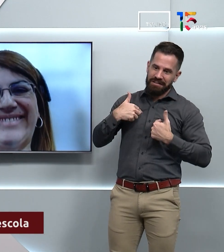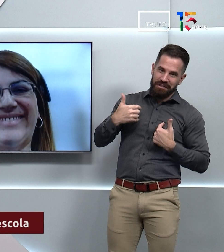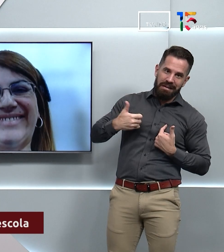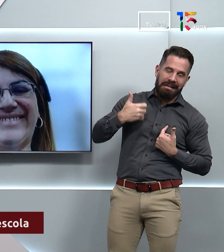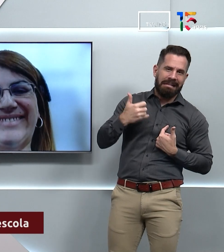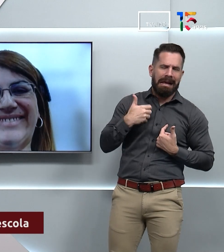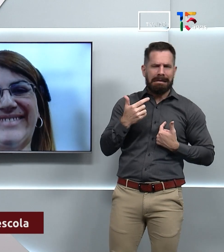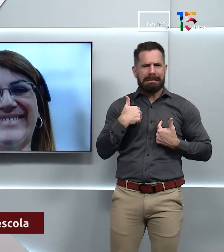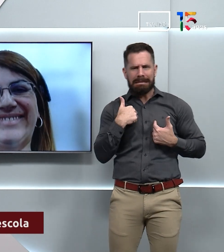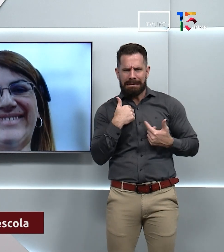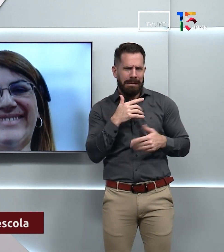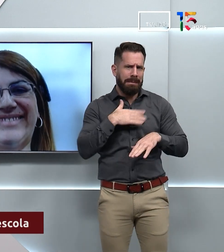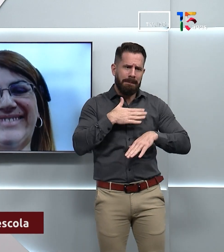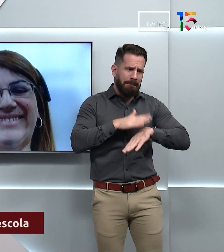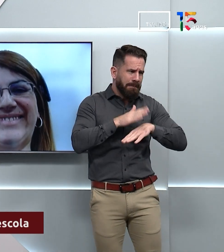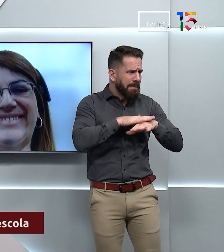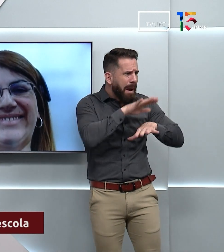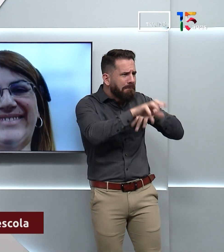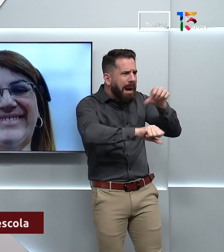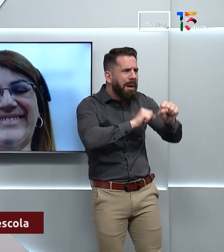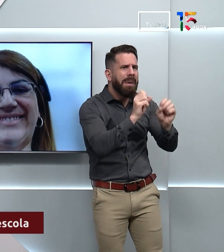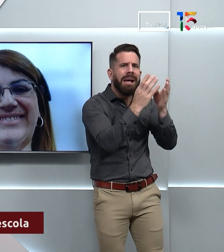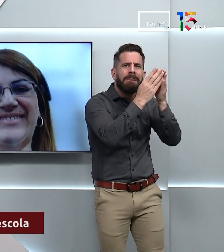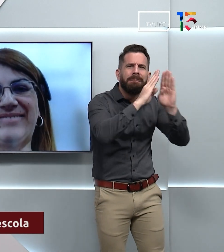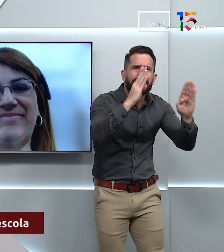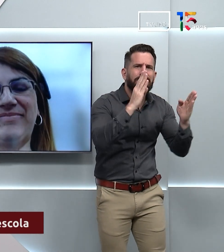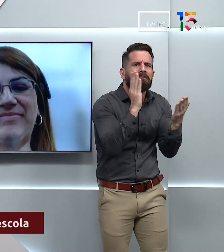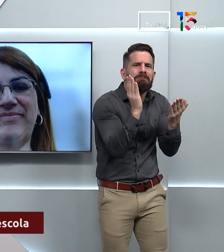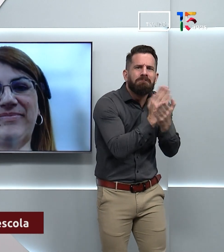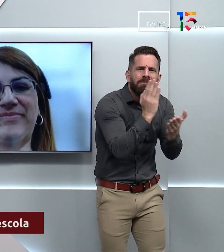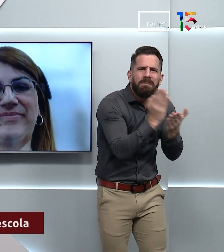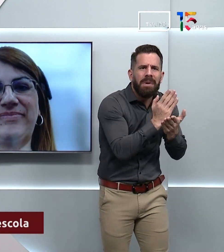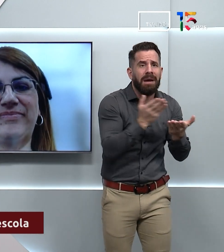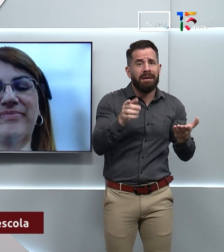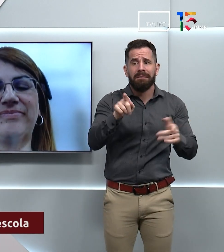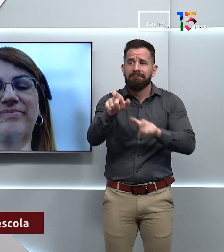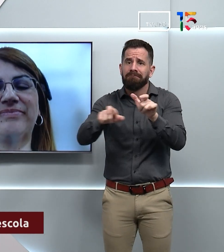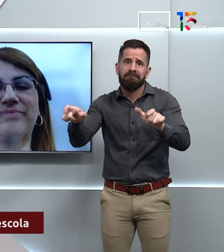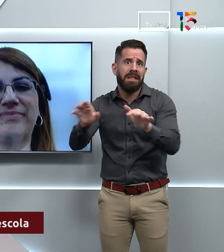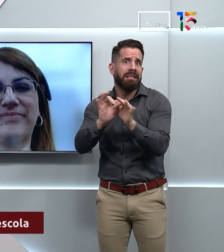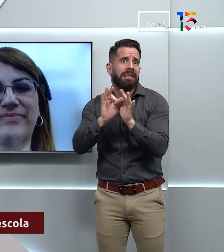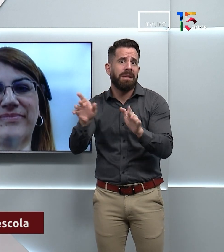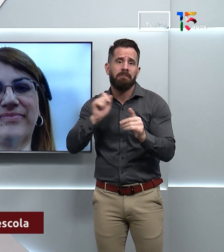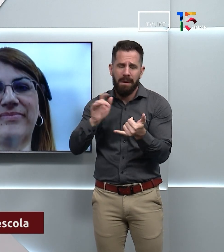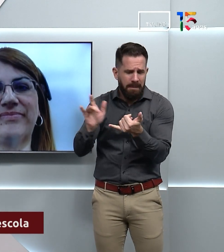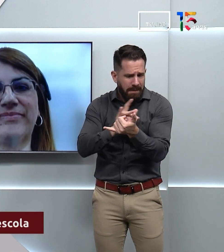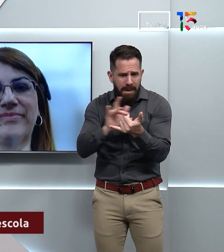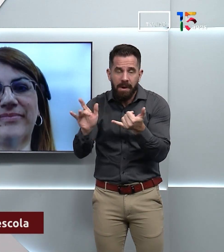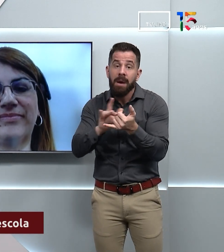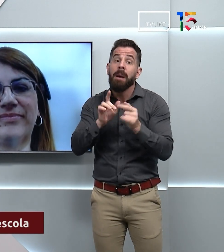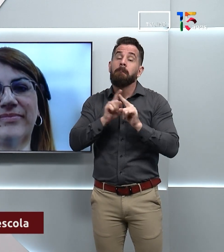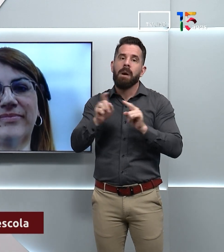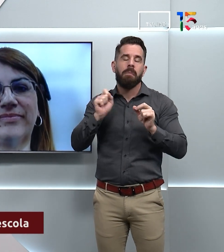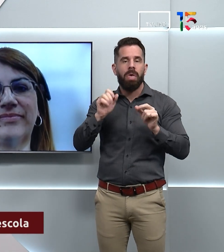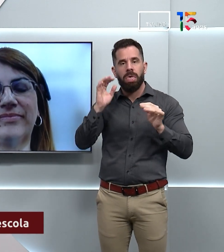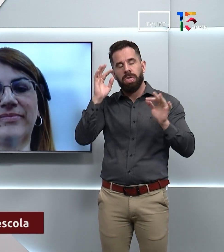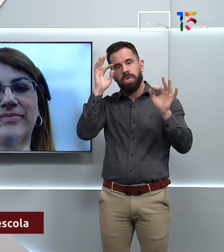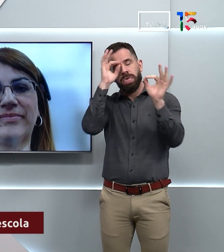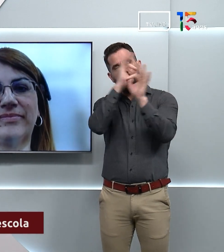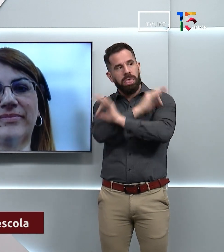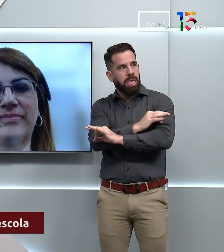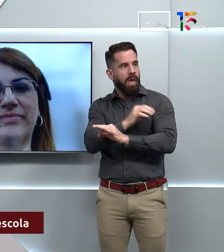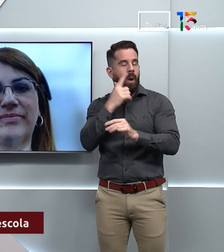que pesquisar tudo no papel, mas ao mesmo tempo também pode ser uma grande distração se esse celular for usado no momento